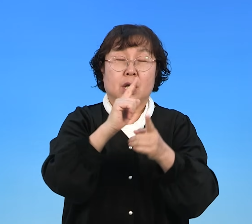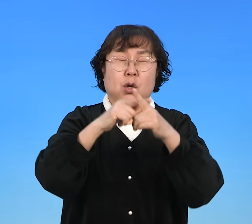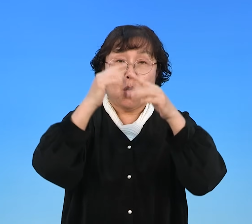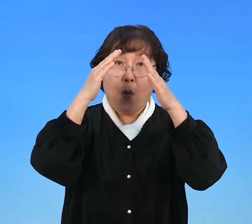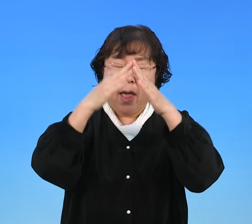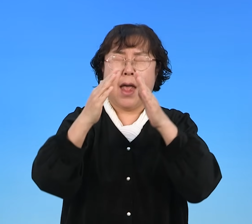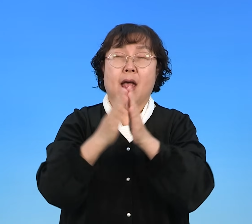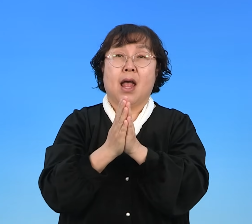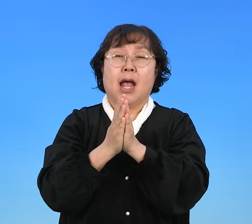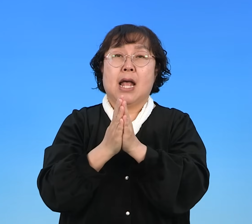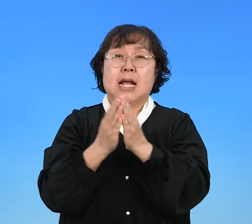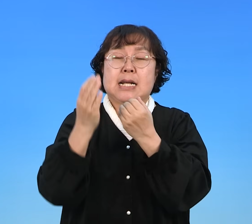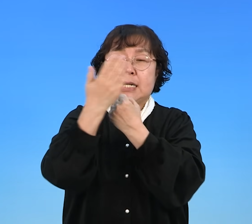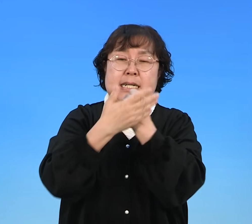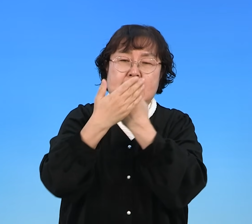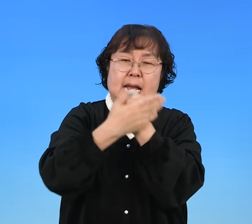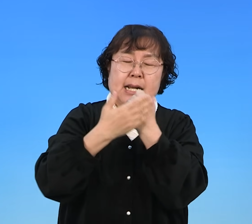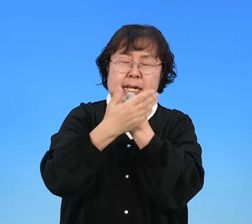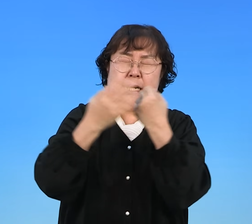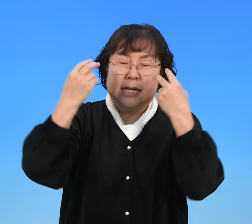오늘 저녁에 9시에